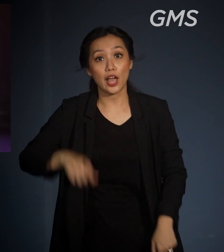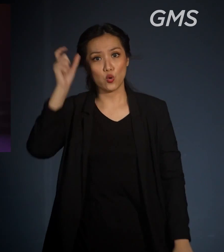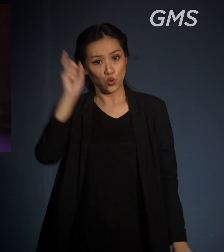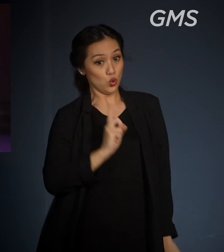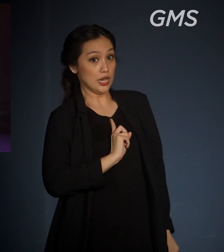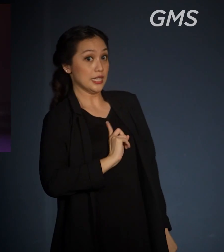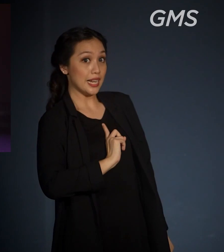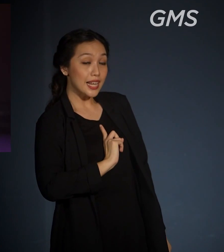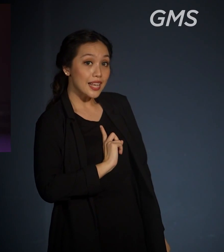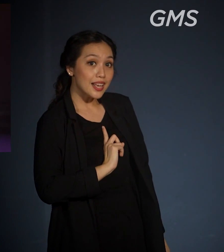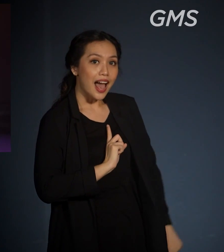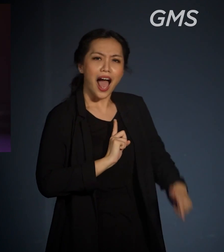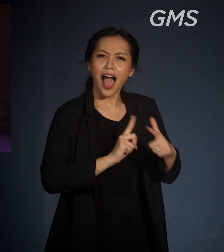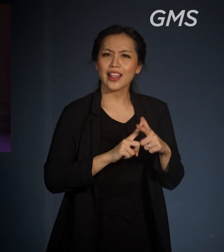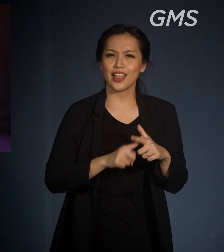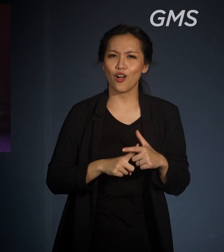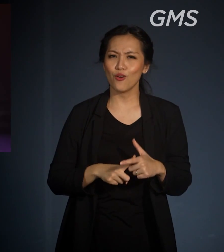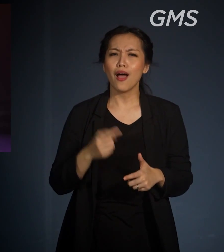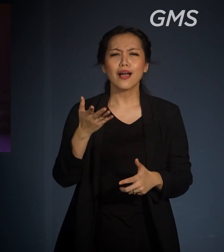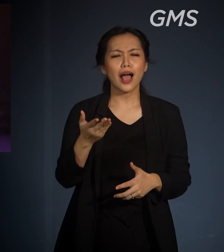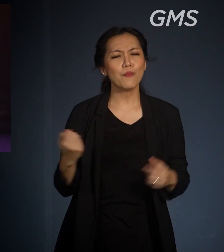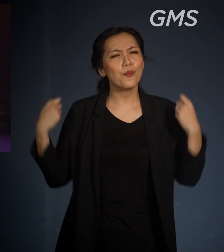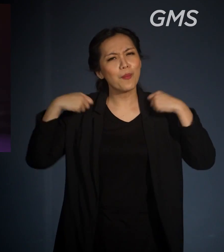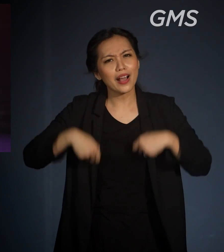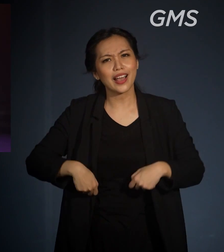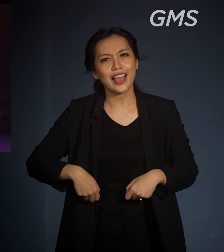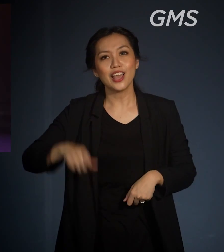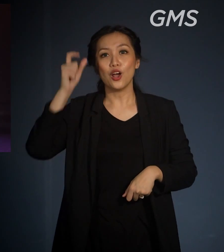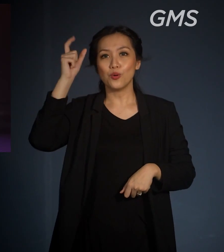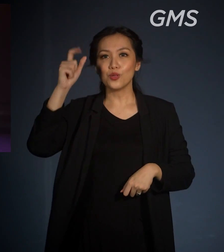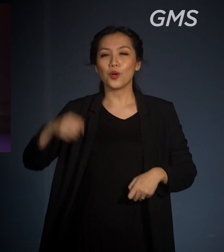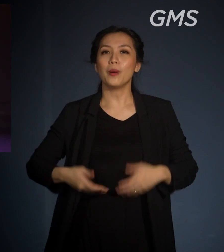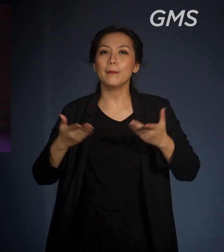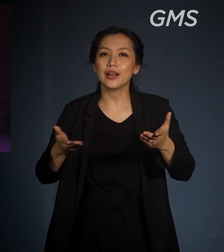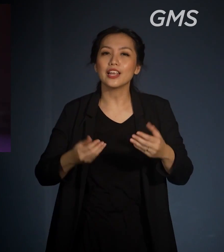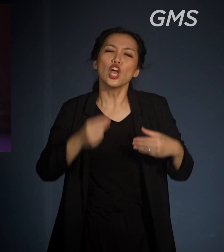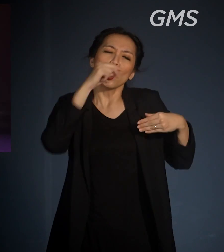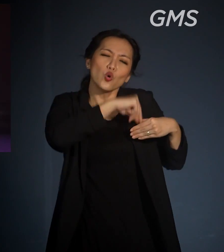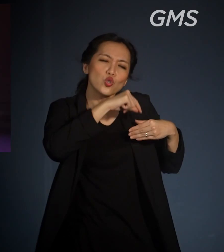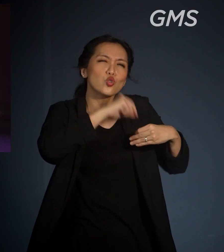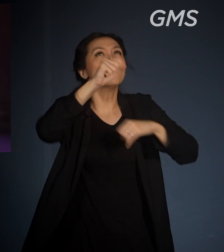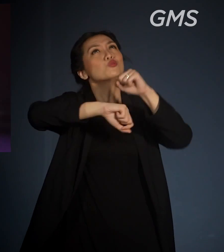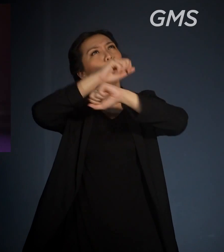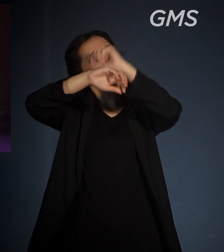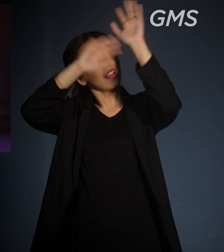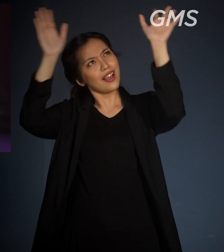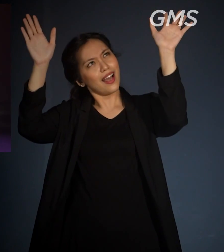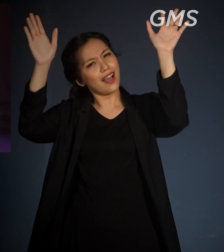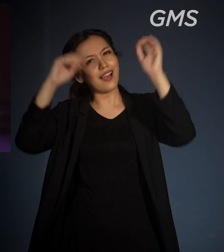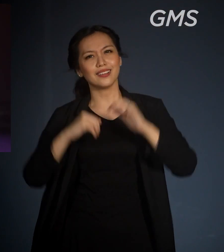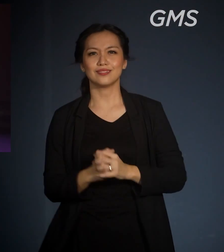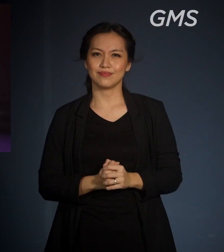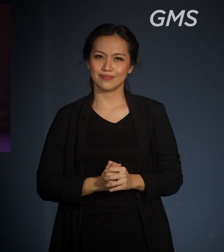sendiri, atau kita gunakan untuk menguntungkan kerajaan sorga? Apakah hidup kita ini berbobot